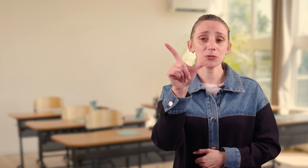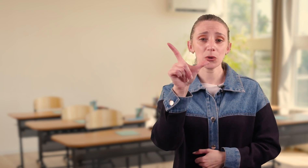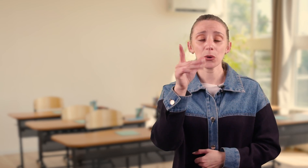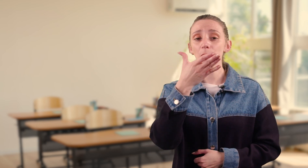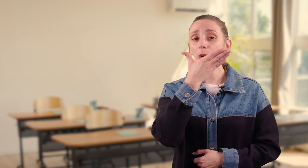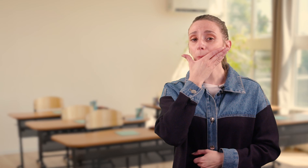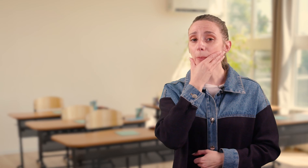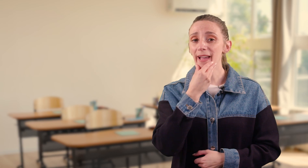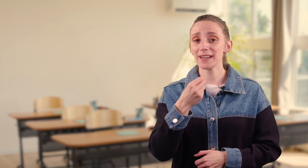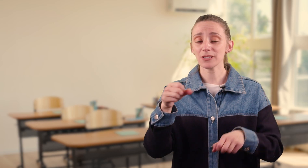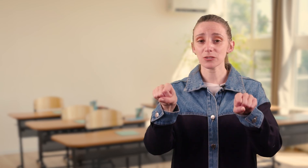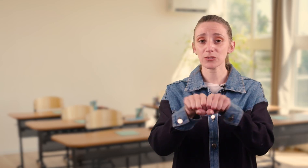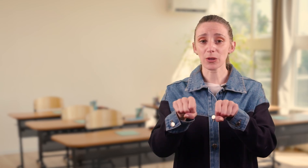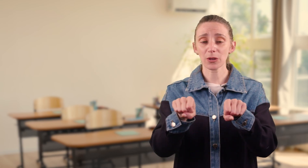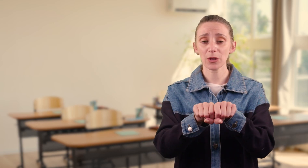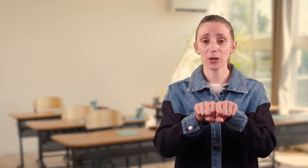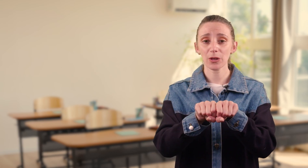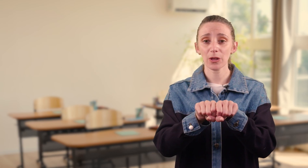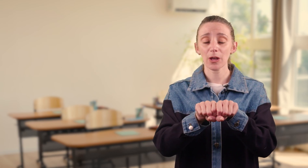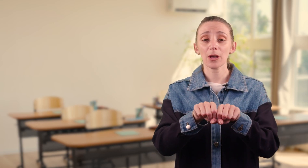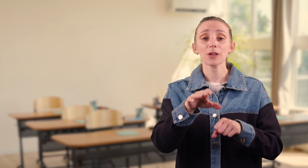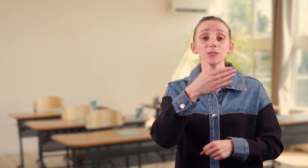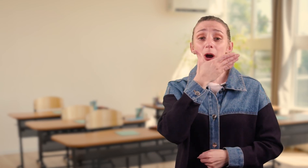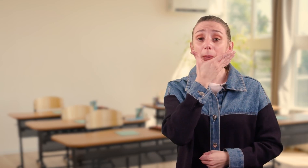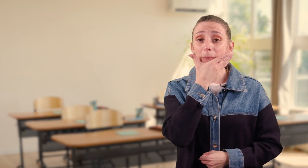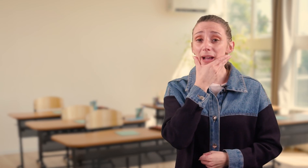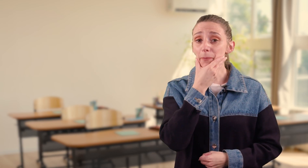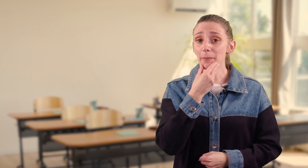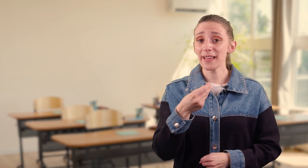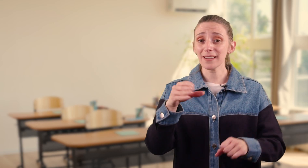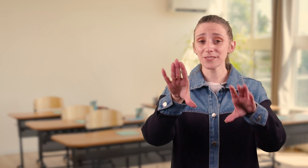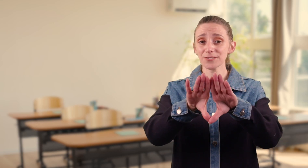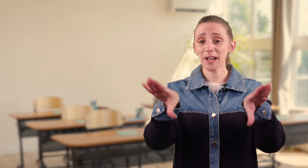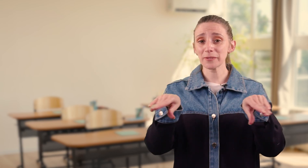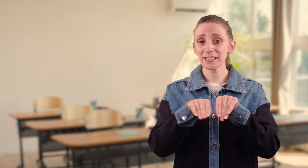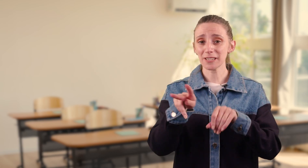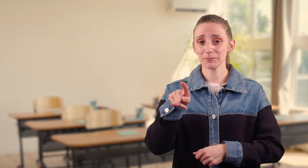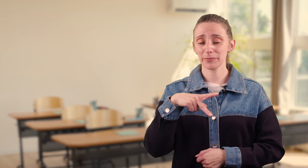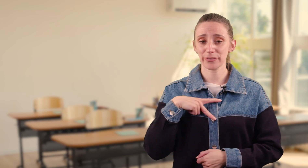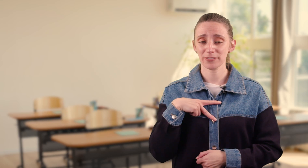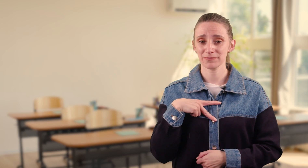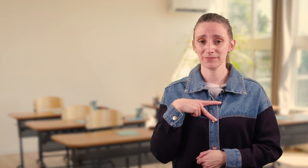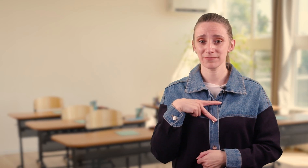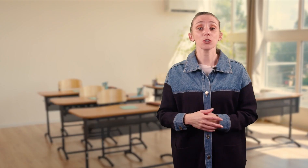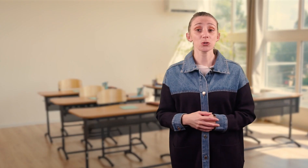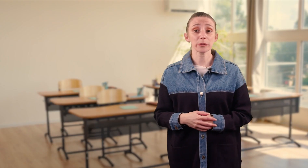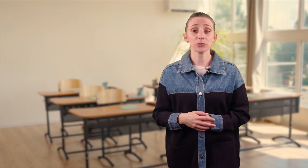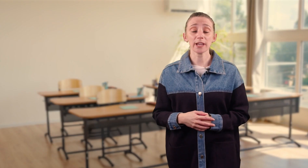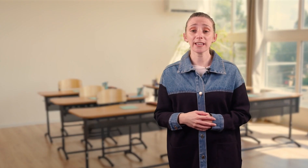2 belles sœurs. Dans ma belle famille. J'aurais pu